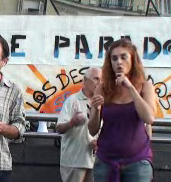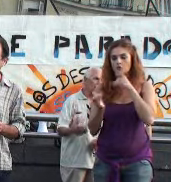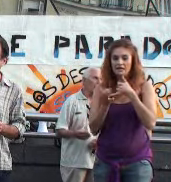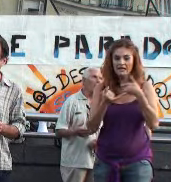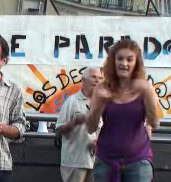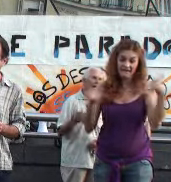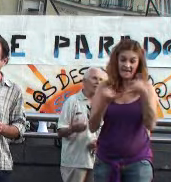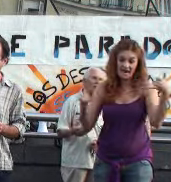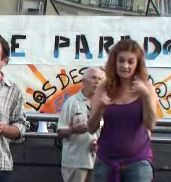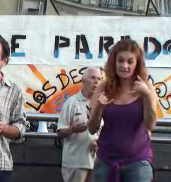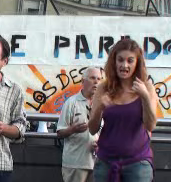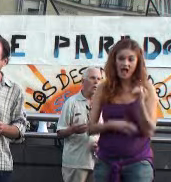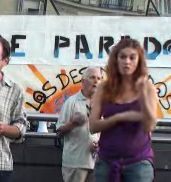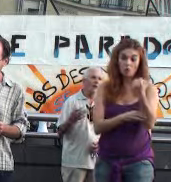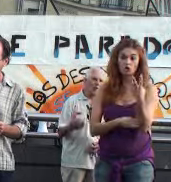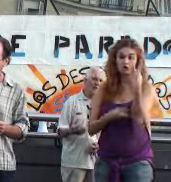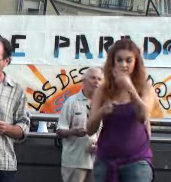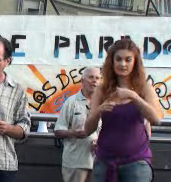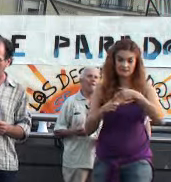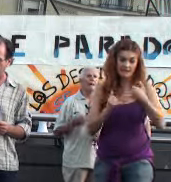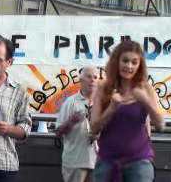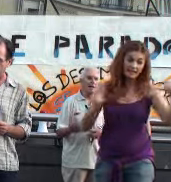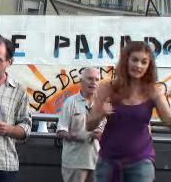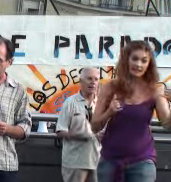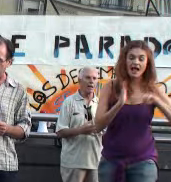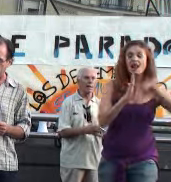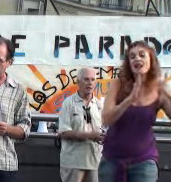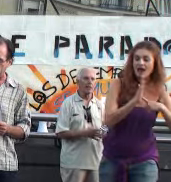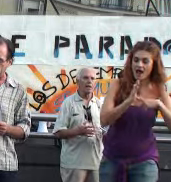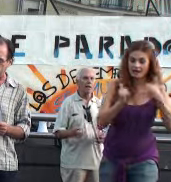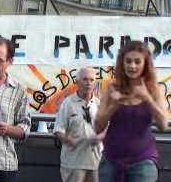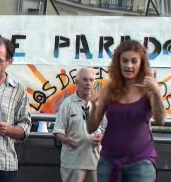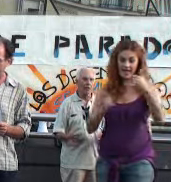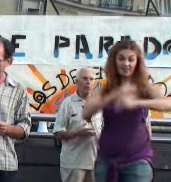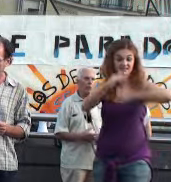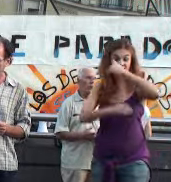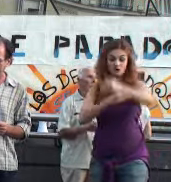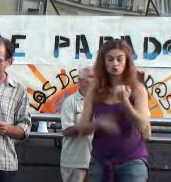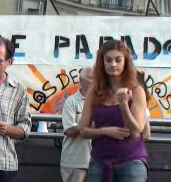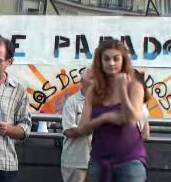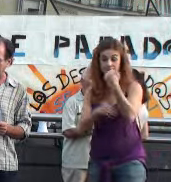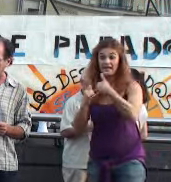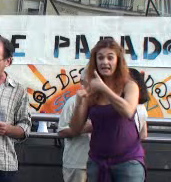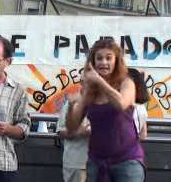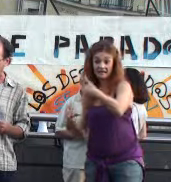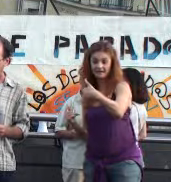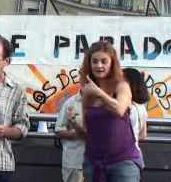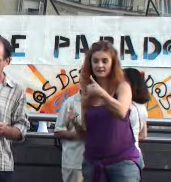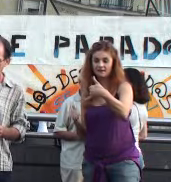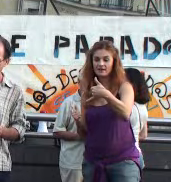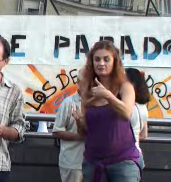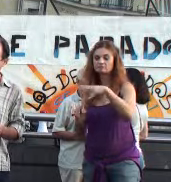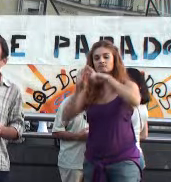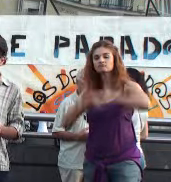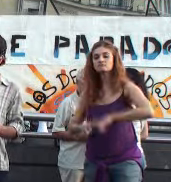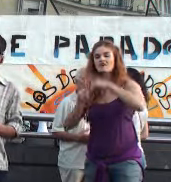apoyo: la línea de apoyo legal, la línea de apoyo al desarrollo de proyectos y la línea de análisis financiero y